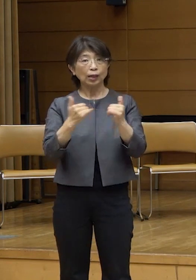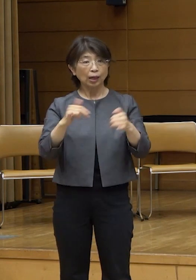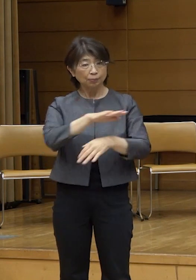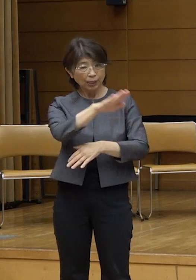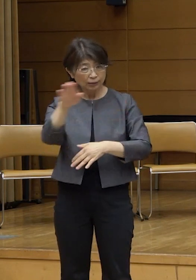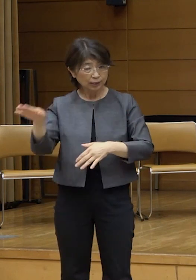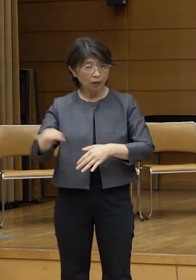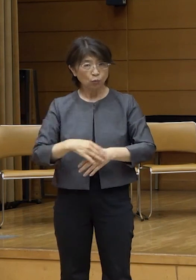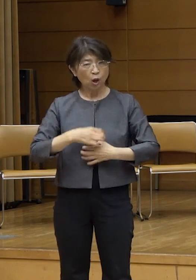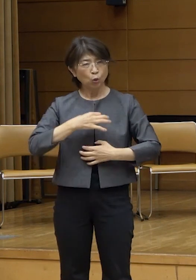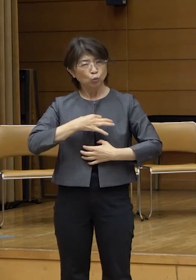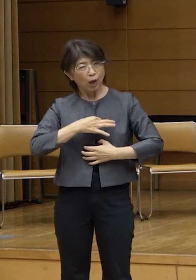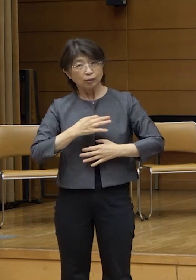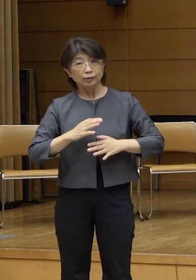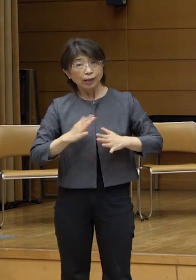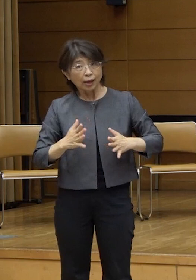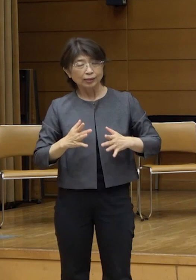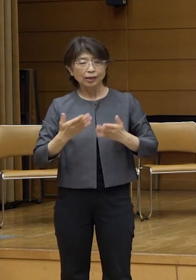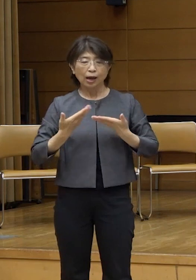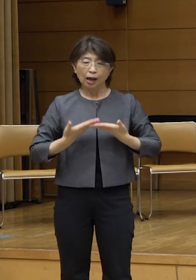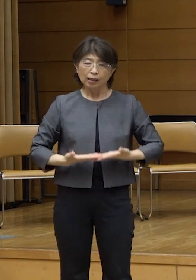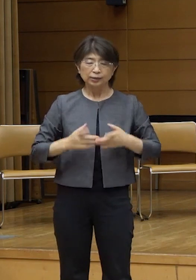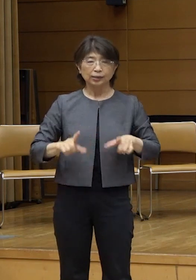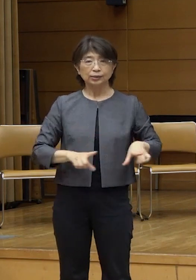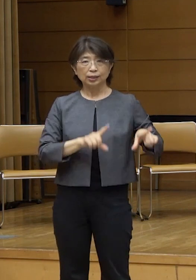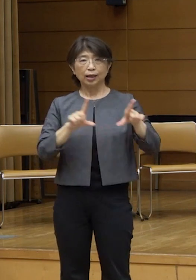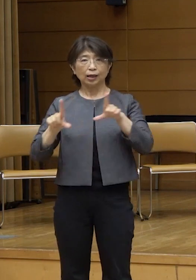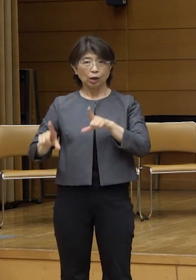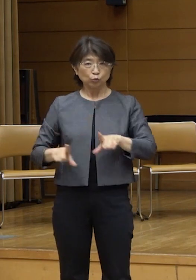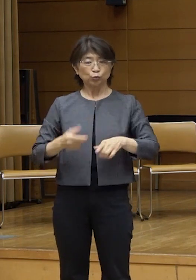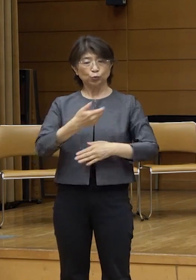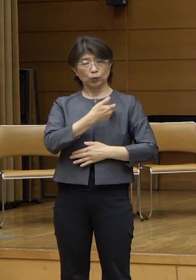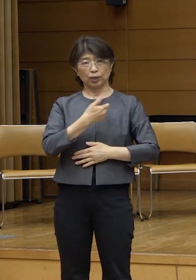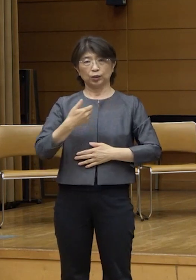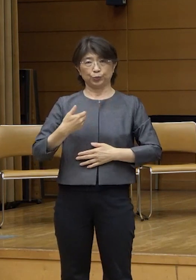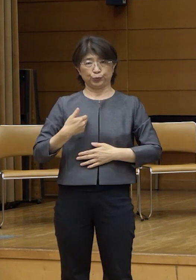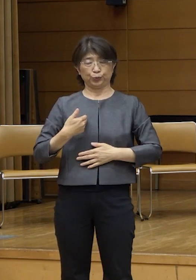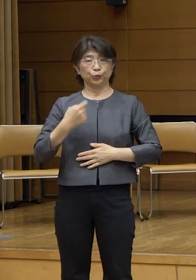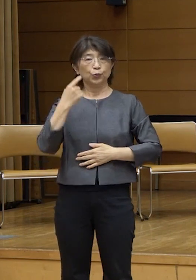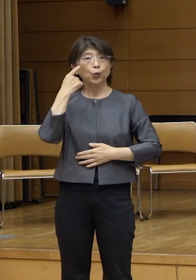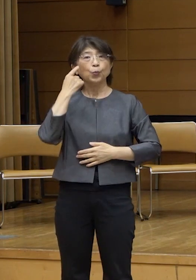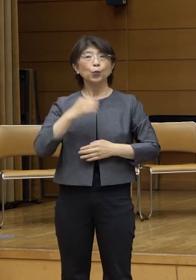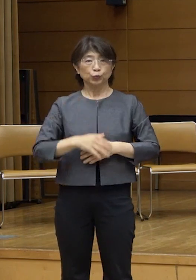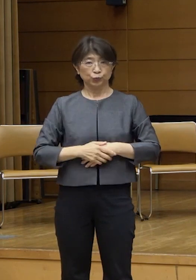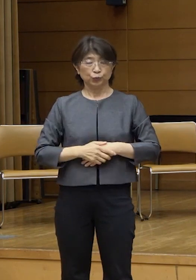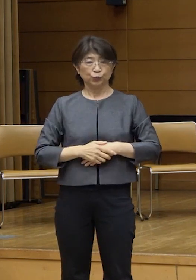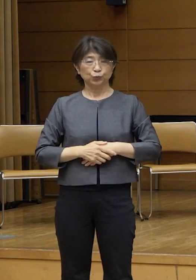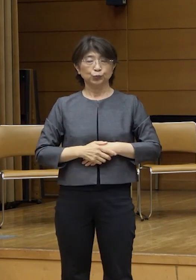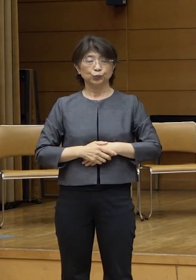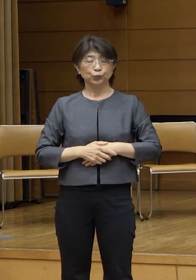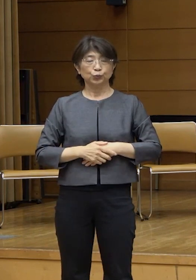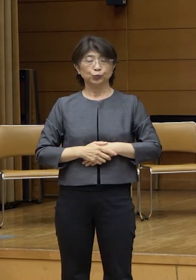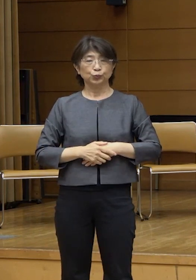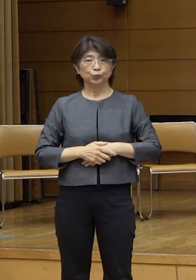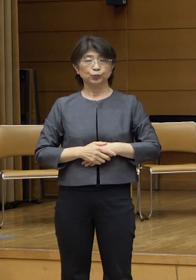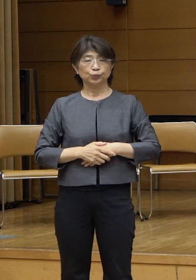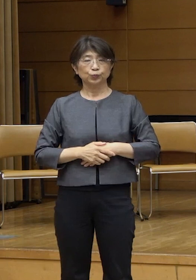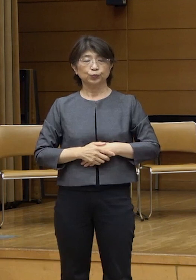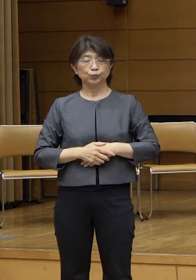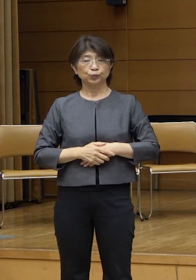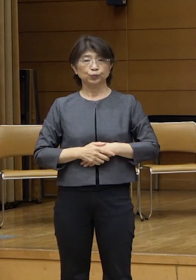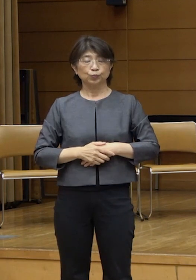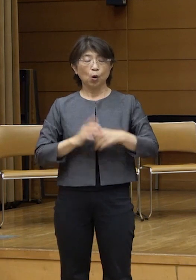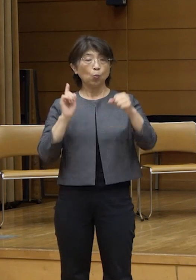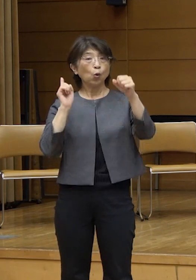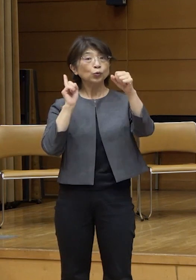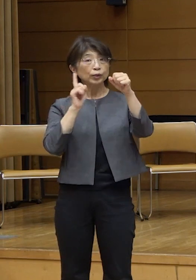ならずに安心して過ごしていただける、点じゃないかと思います。でこれはやっぱ最大の目的がその、一つはその